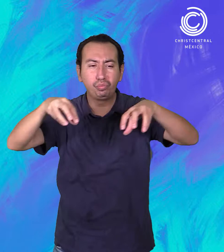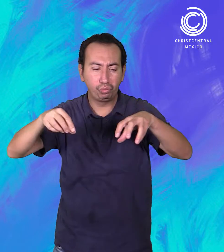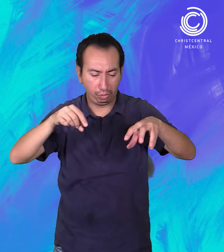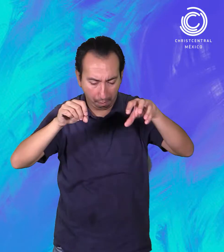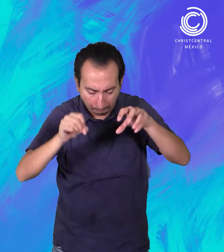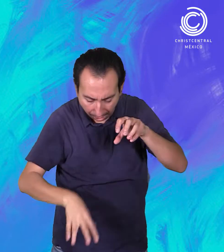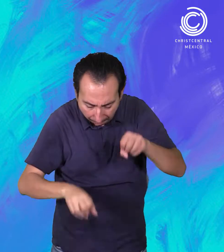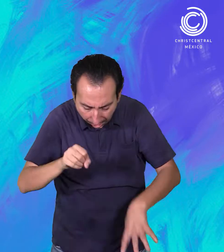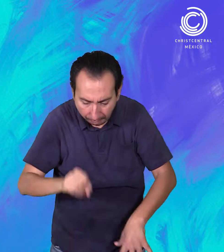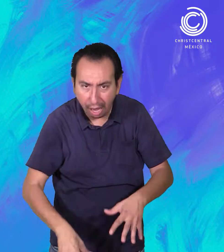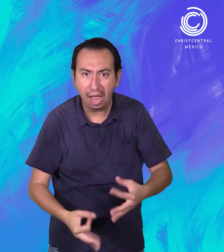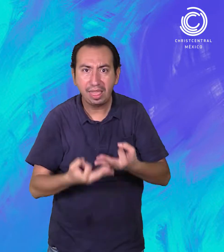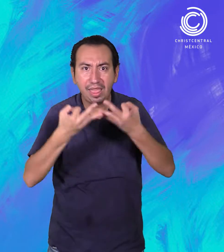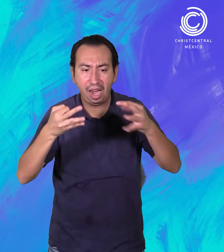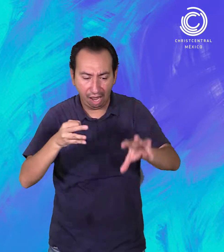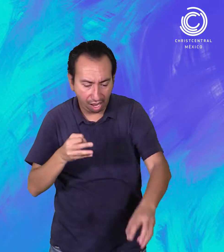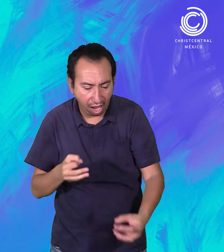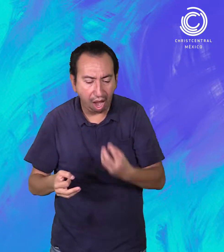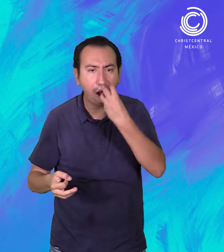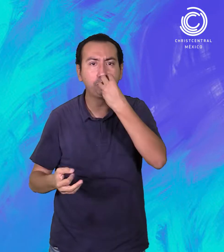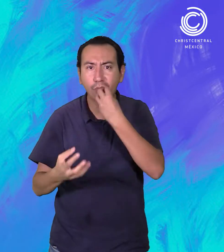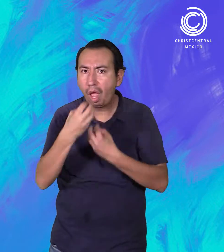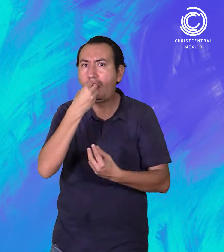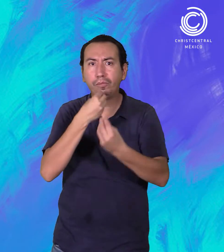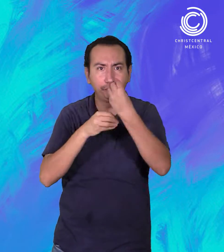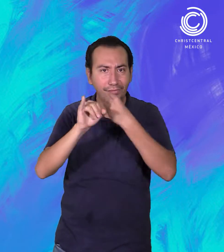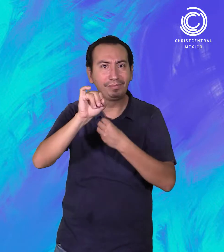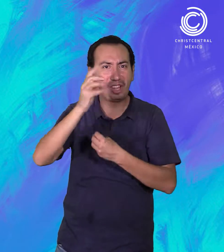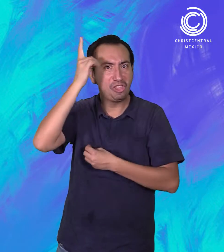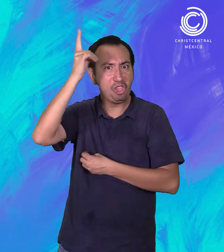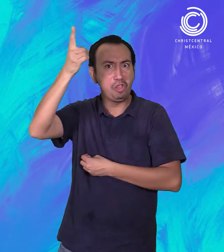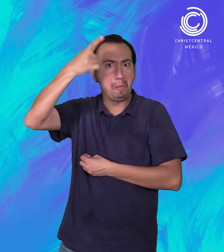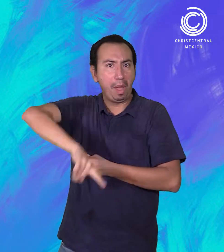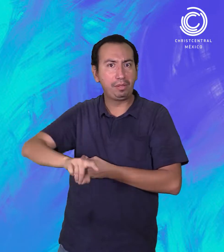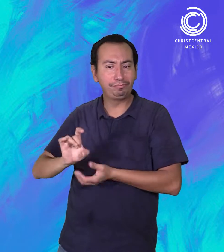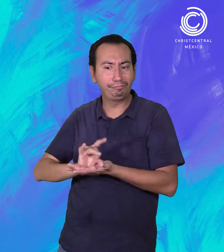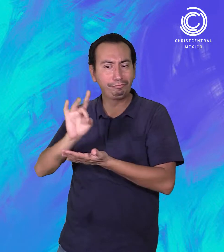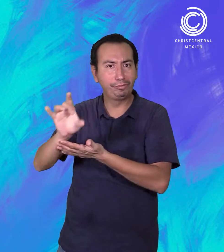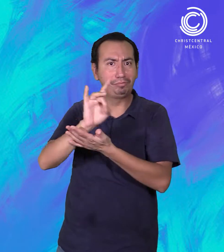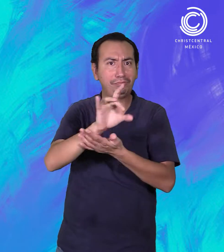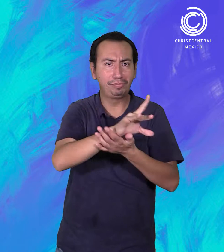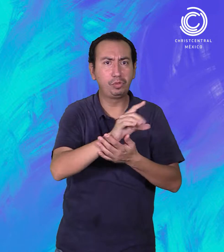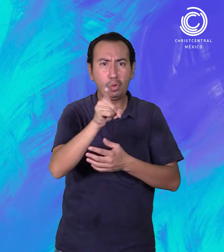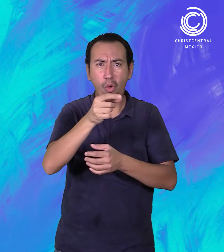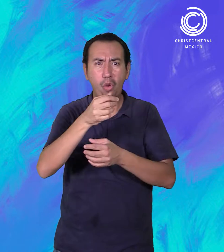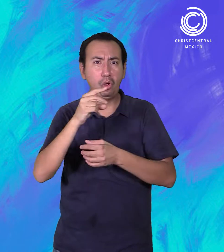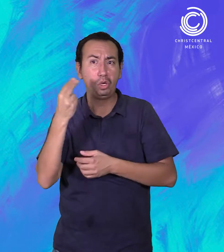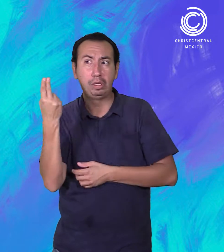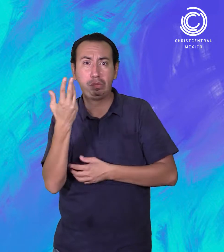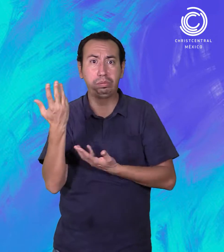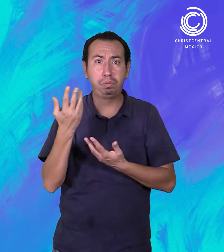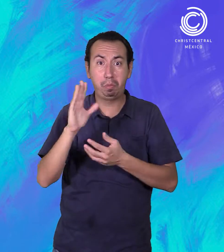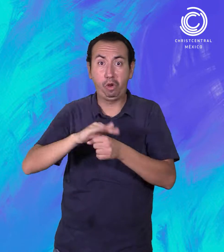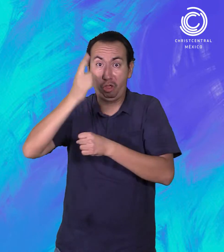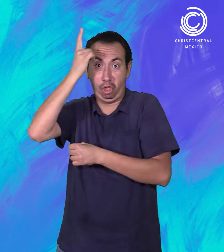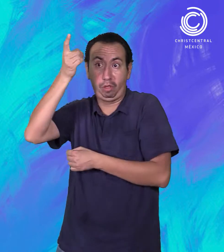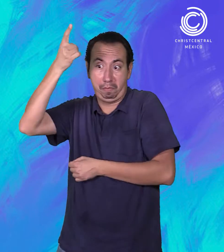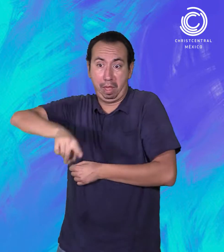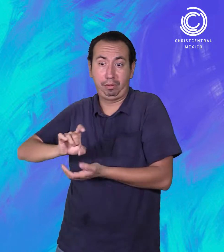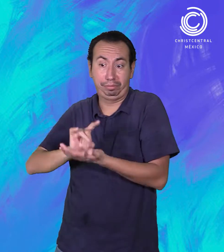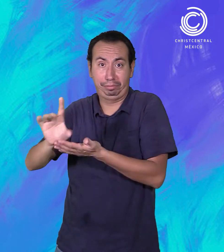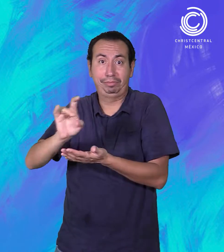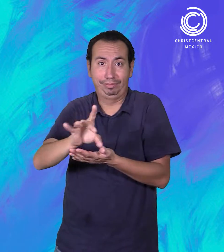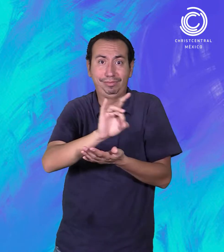Ellos podían servirse del maná sin ninguna complicación, sin tener necesidad, porque Dios se los